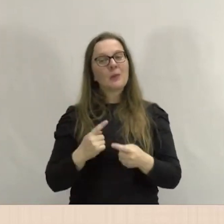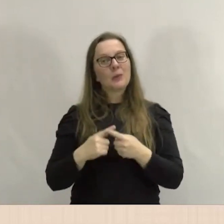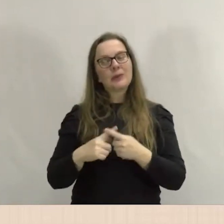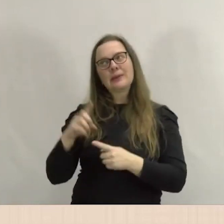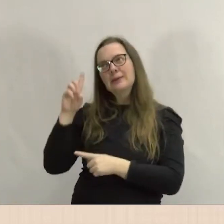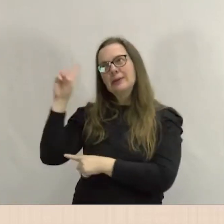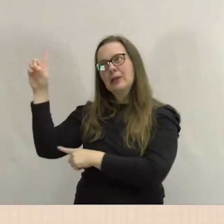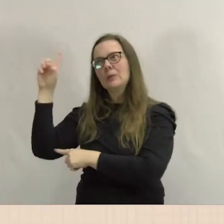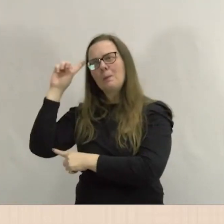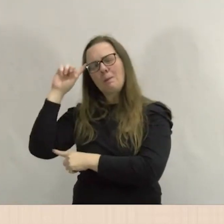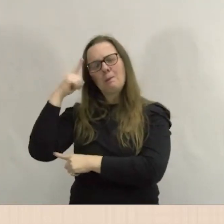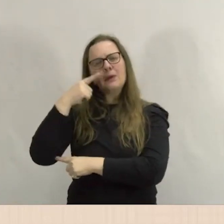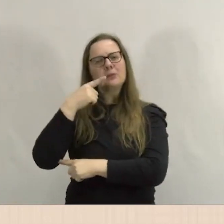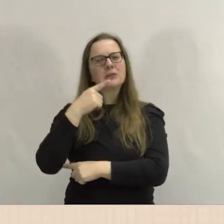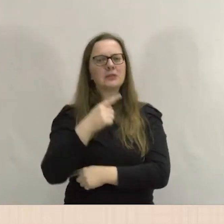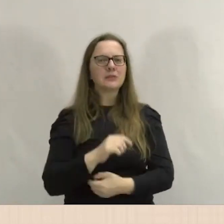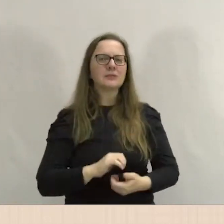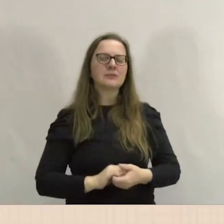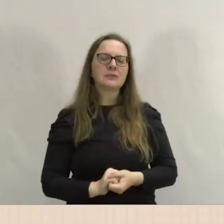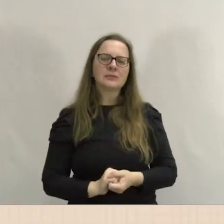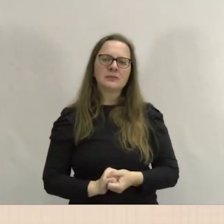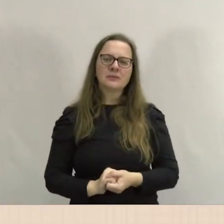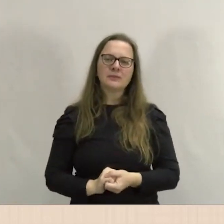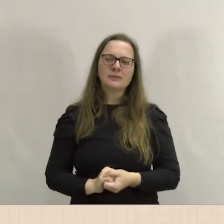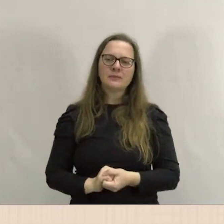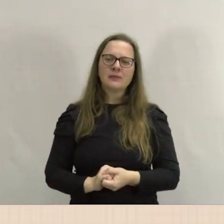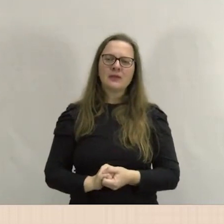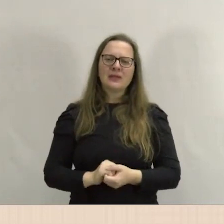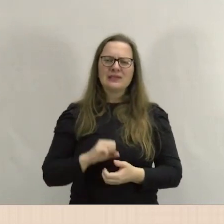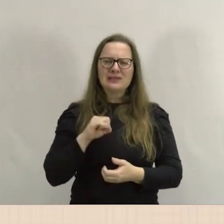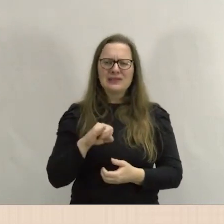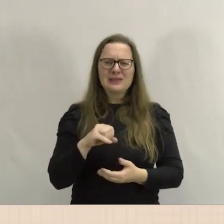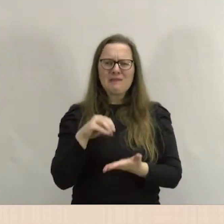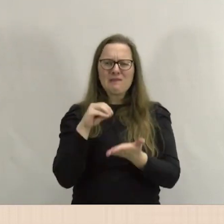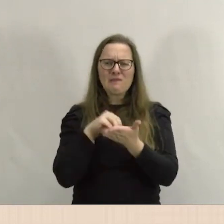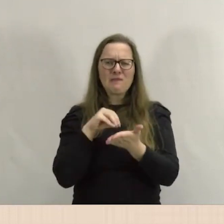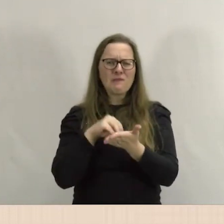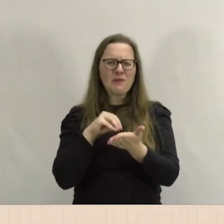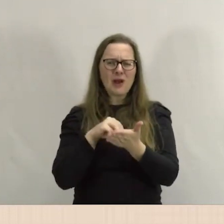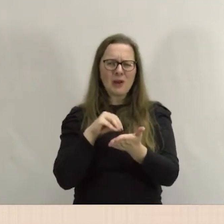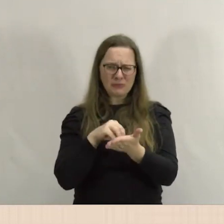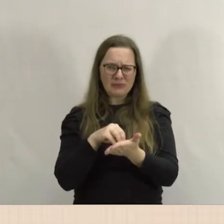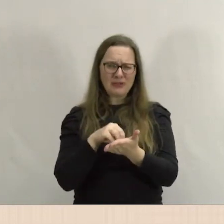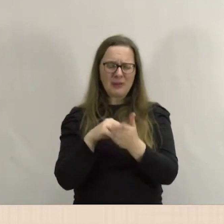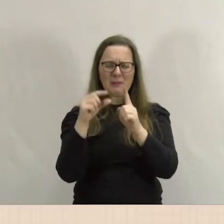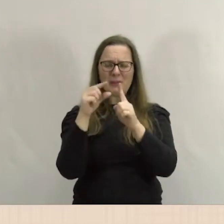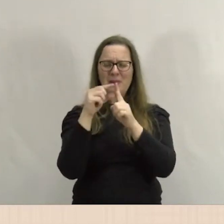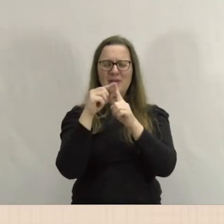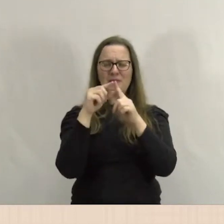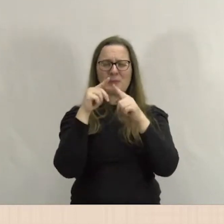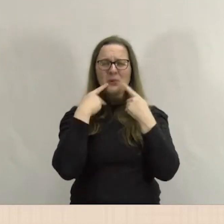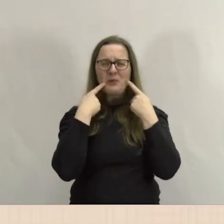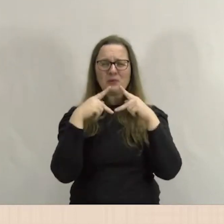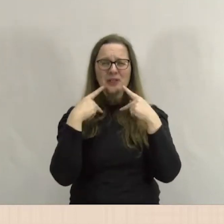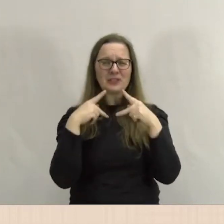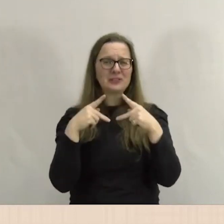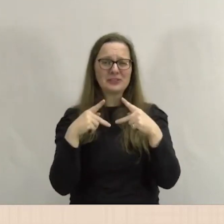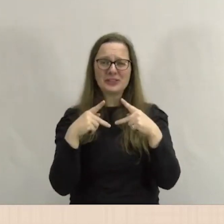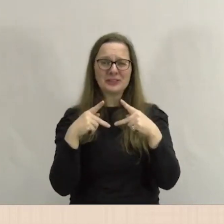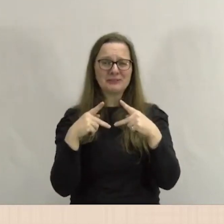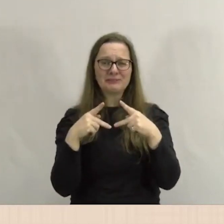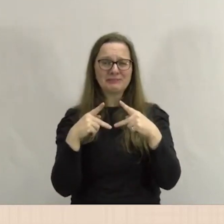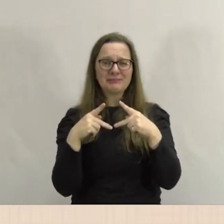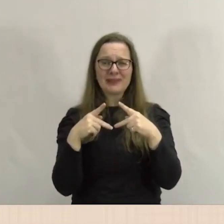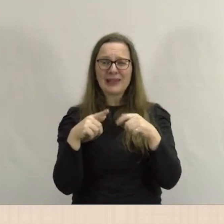Jesus. Sem a palavra profética, nós não temos aquela lâmpada, nós não temos